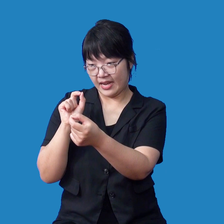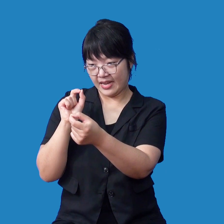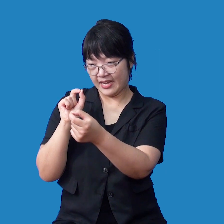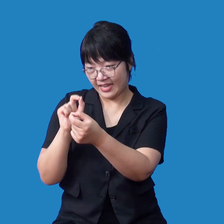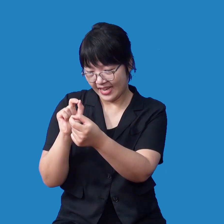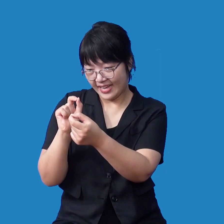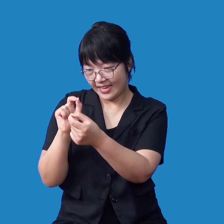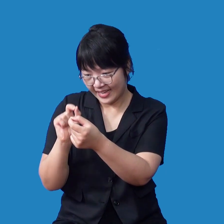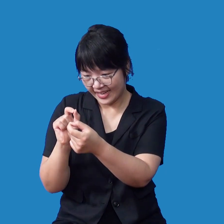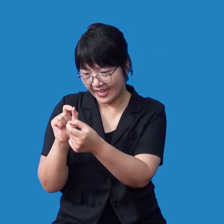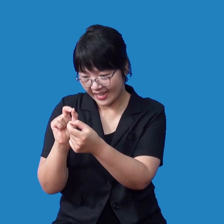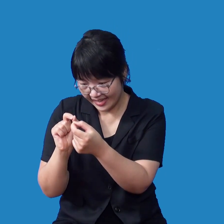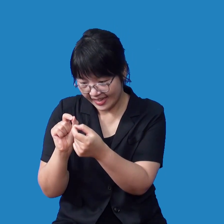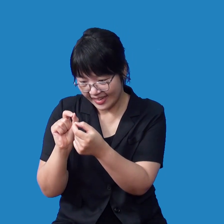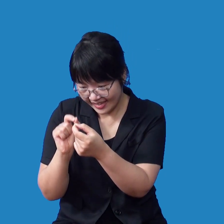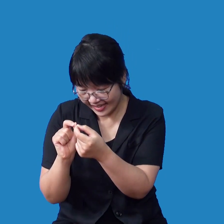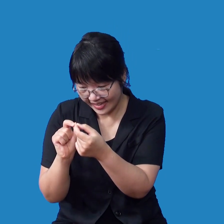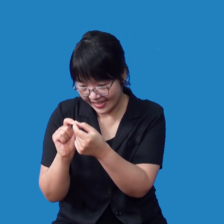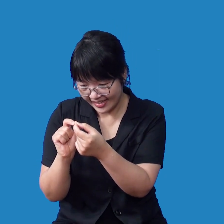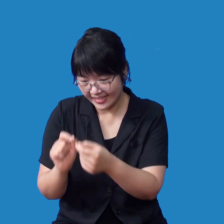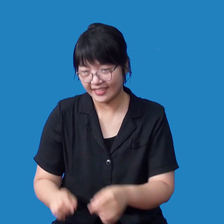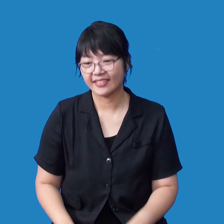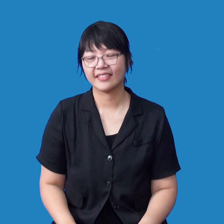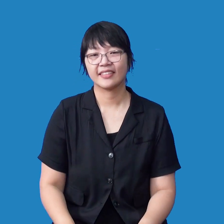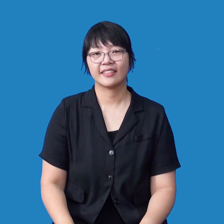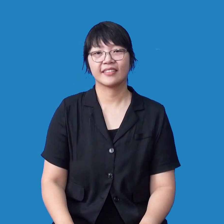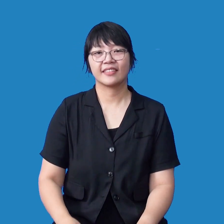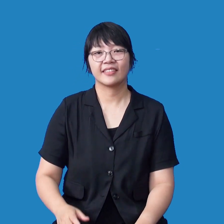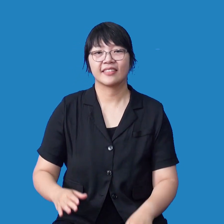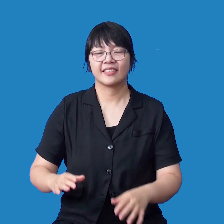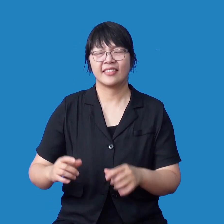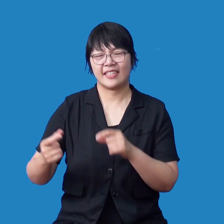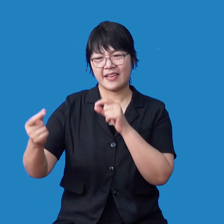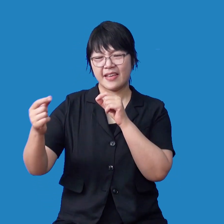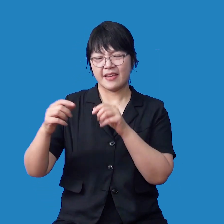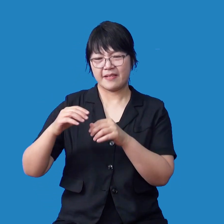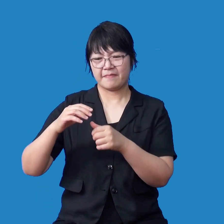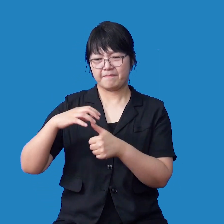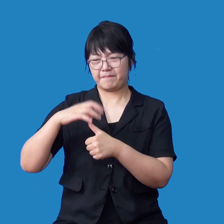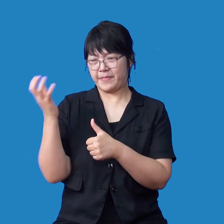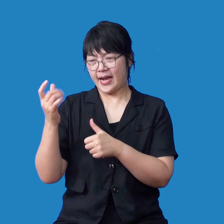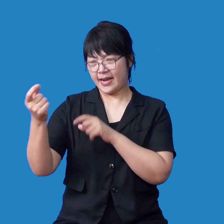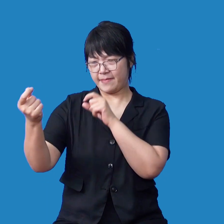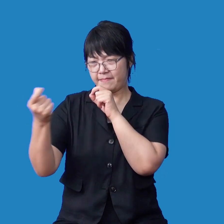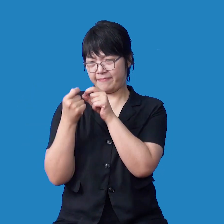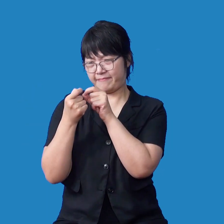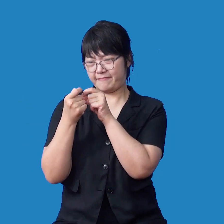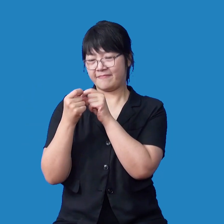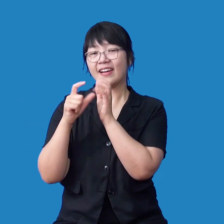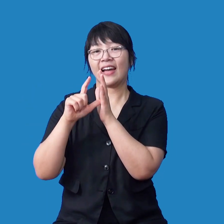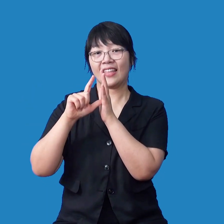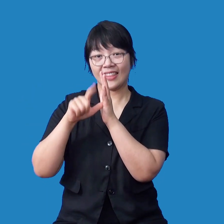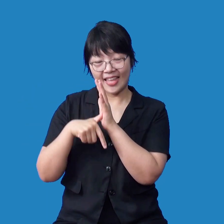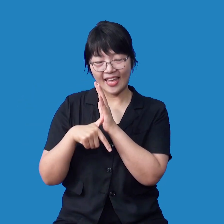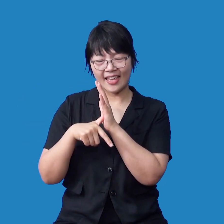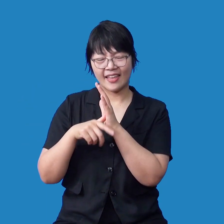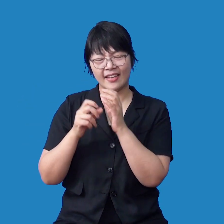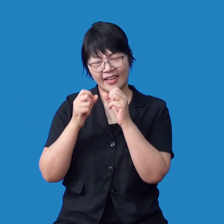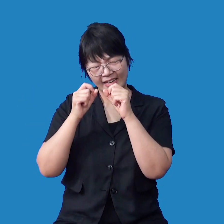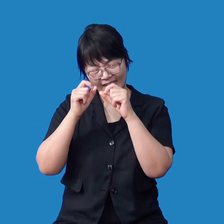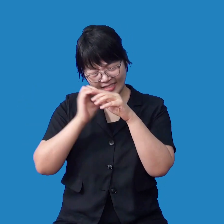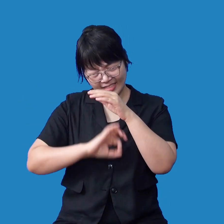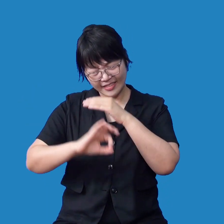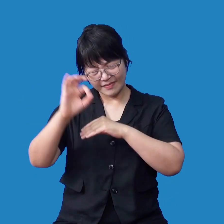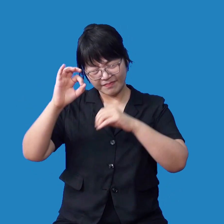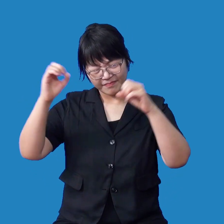일병, 상병 하다가 말년 병장 되면 기상 나팔 소리가 울려